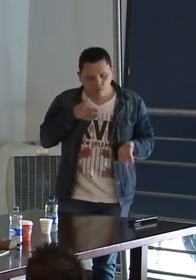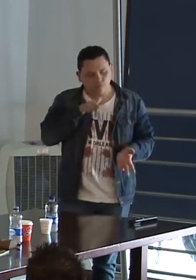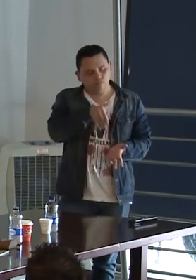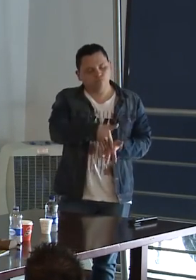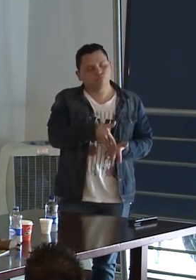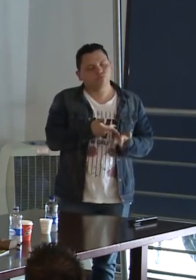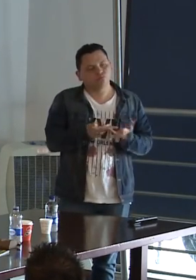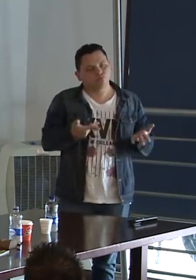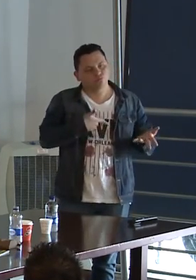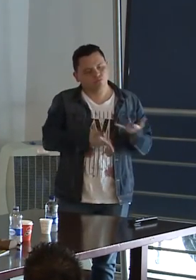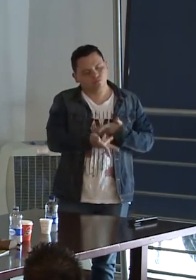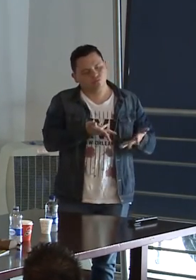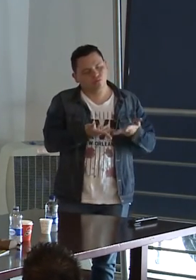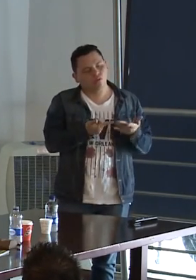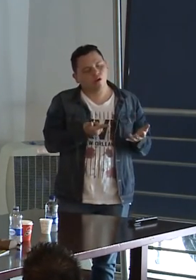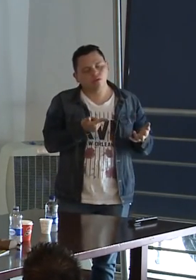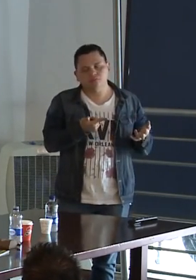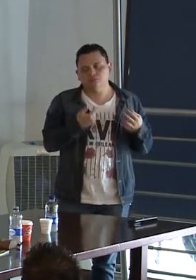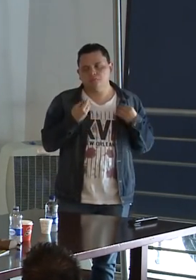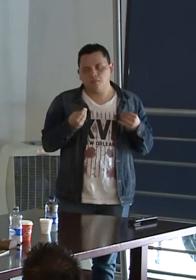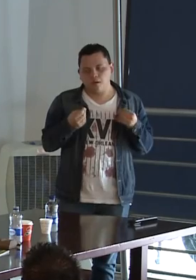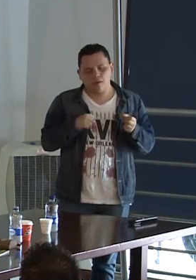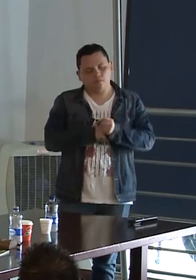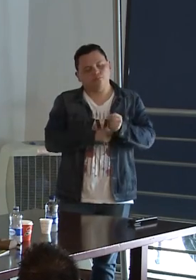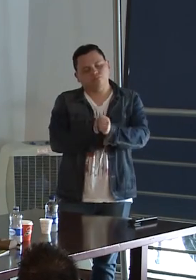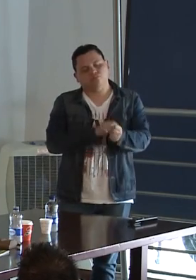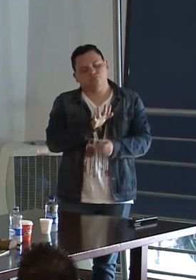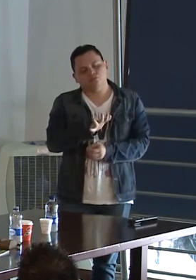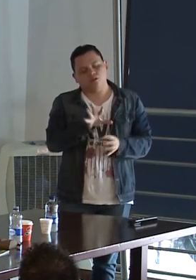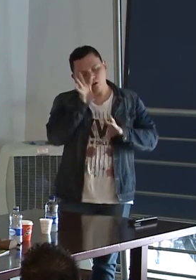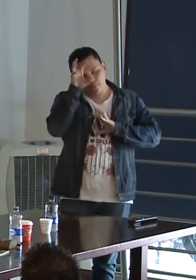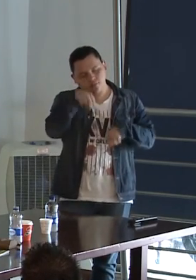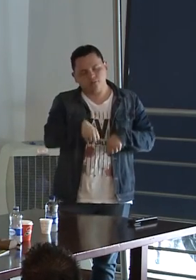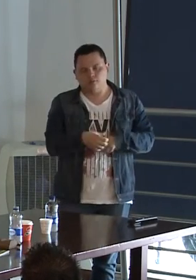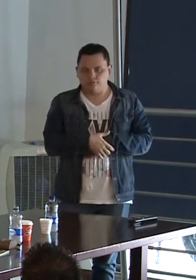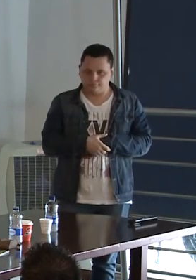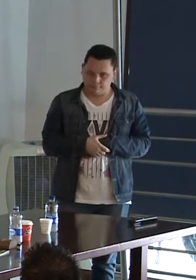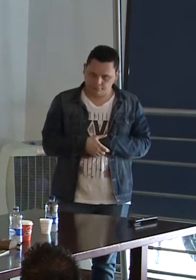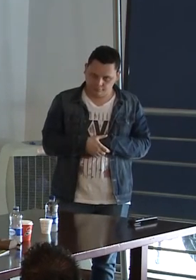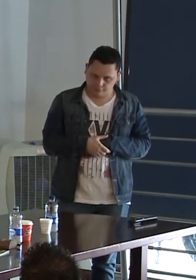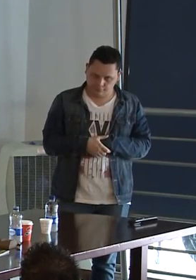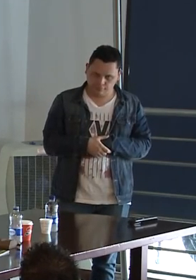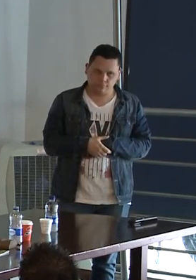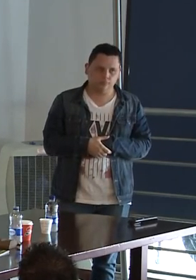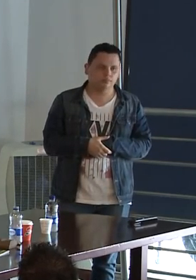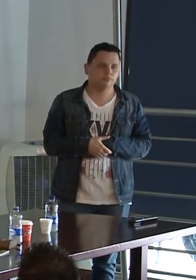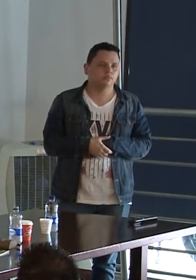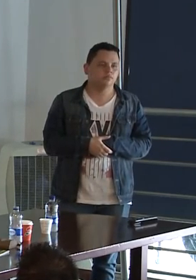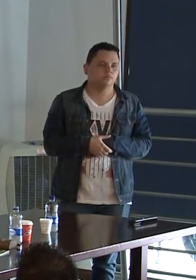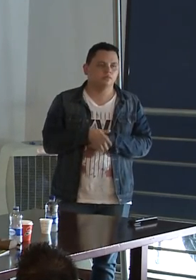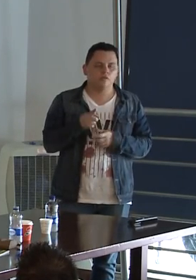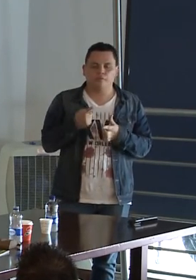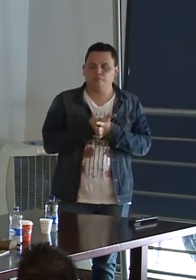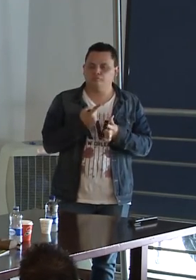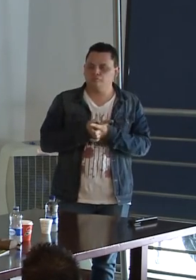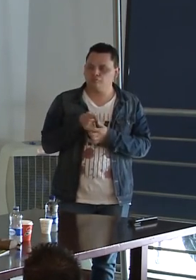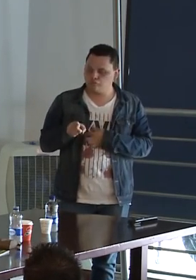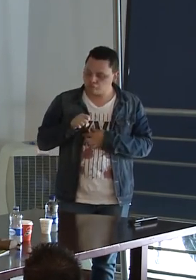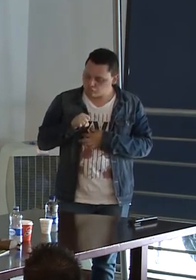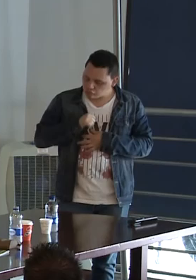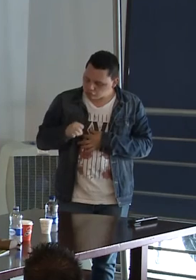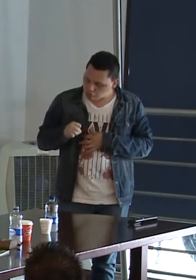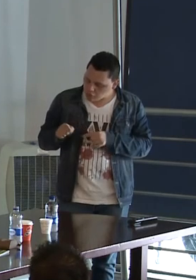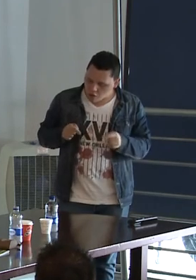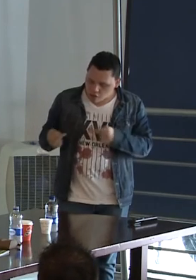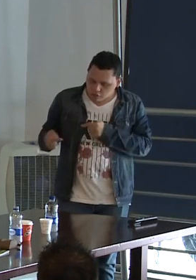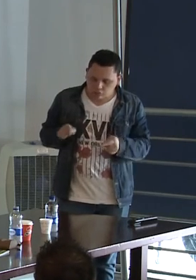en esa correlación de fuerza relativa para potenciar nuestras capacidades. Y entonces aquí hay un derecho en disputa,